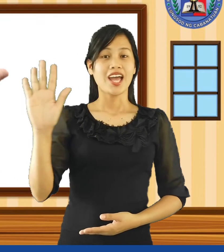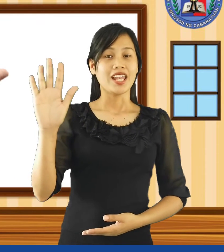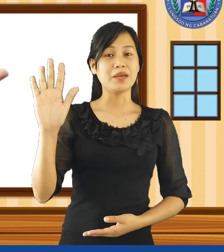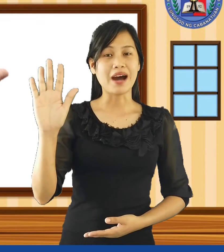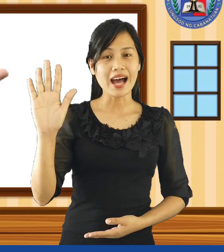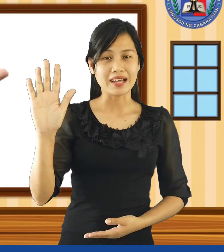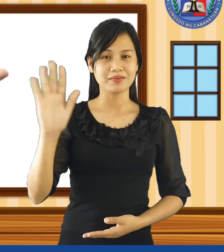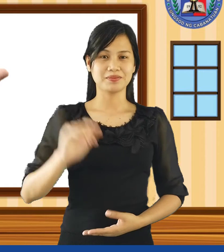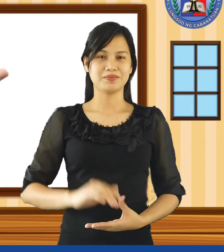Lima.